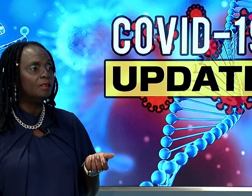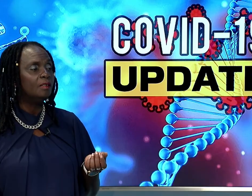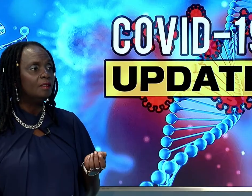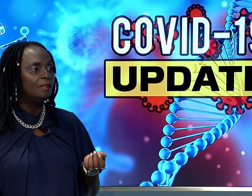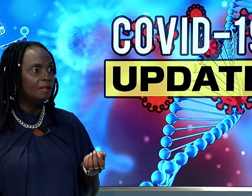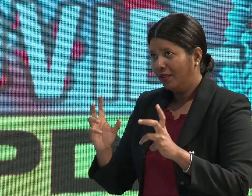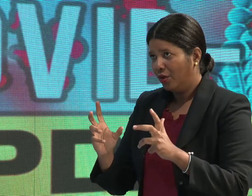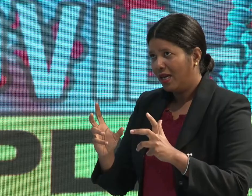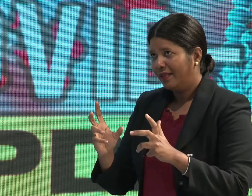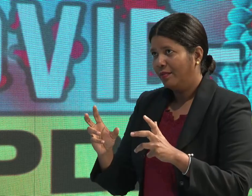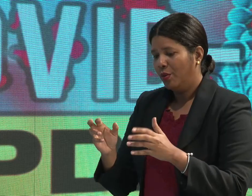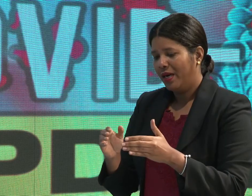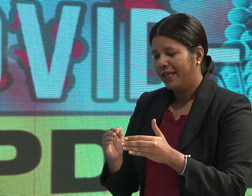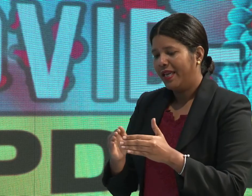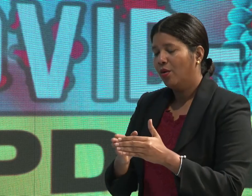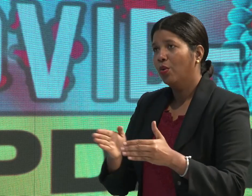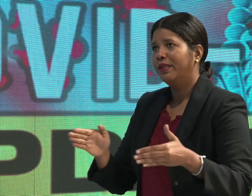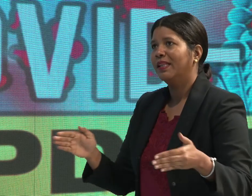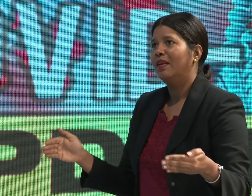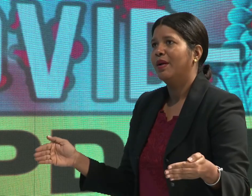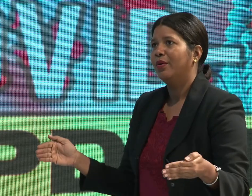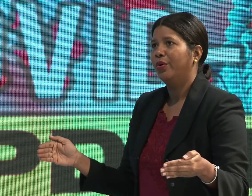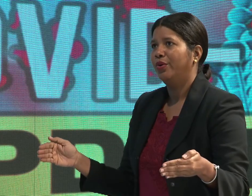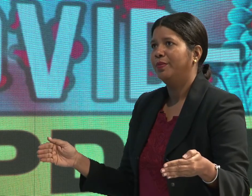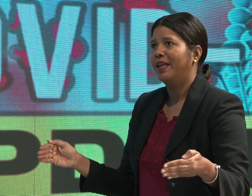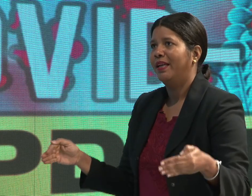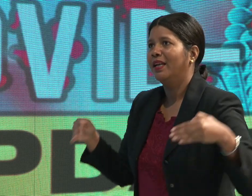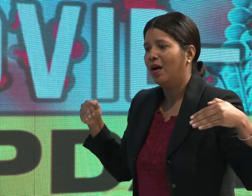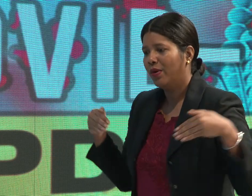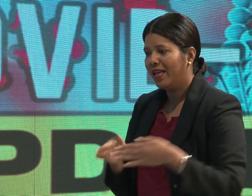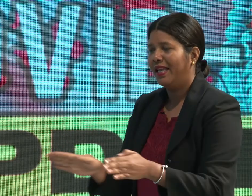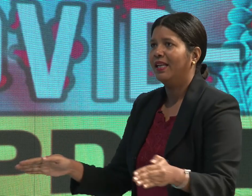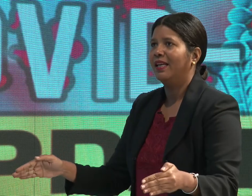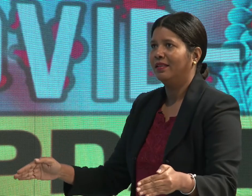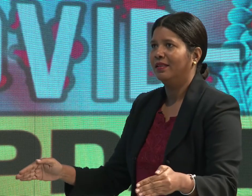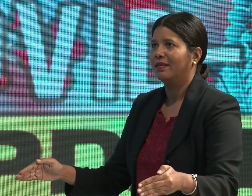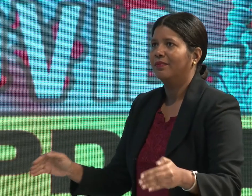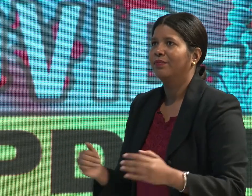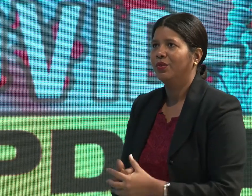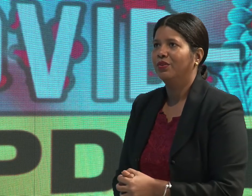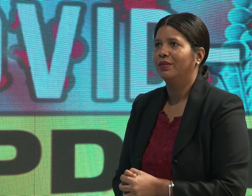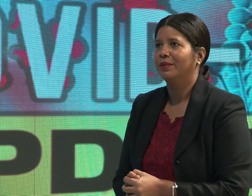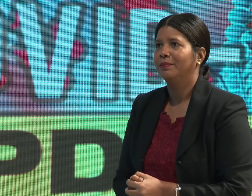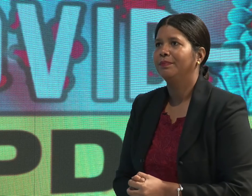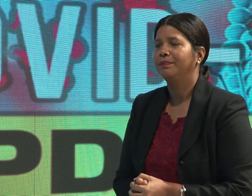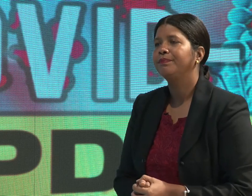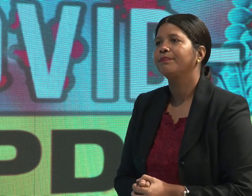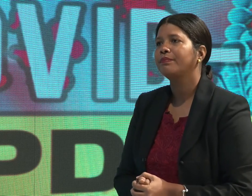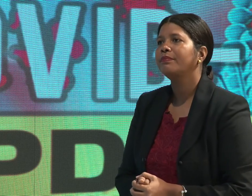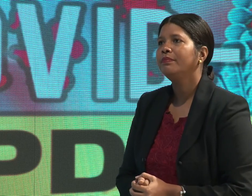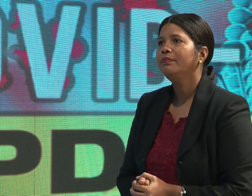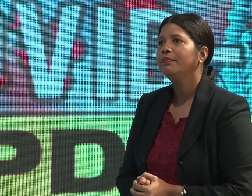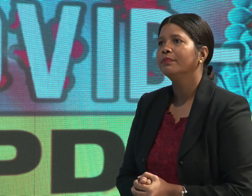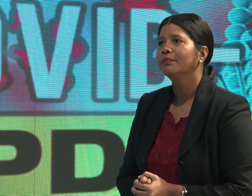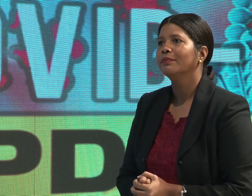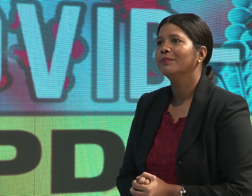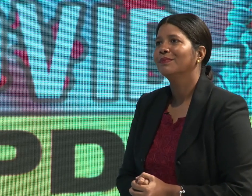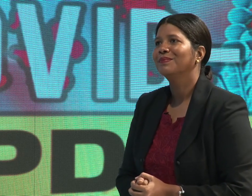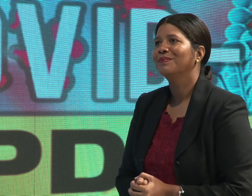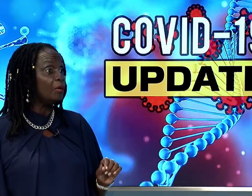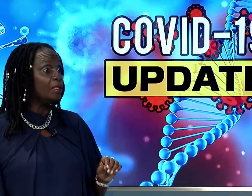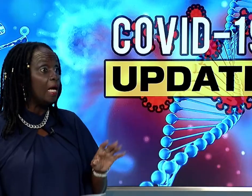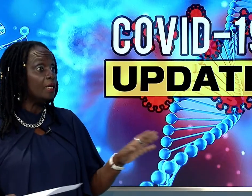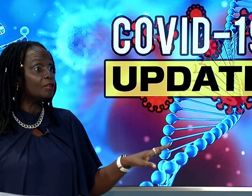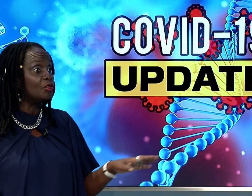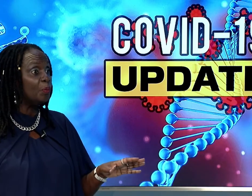gevonden? Er is al een locatie, maar we gaan kijken hoe we dat allemaal kunnen uitbreiden en gaan we gelijk landelijk. Ja. Dus, want sommige mensen denken, nee, ik